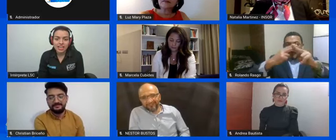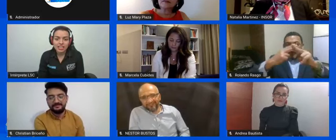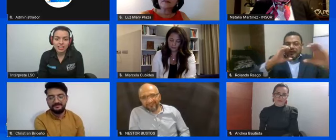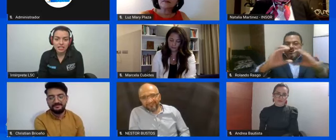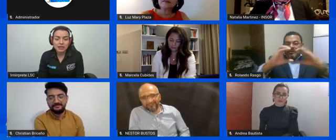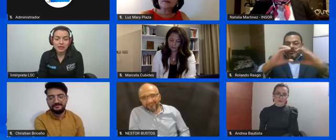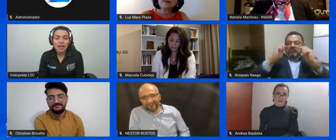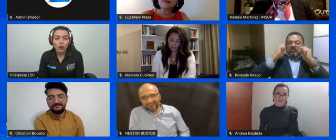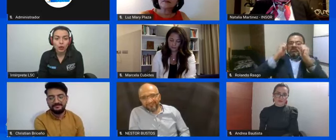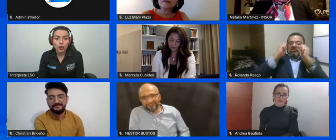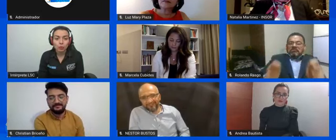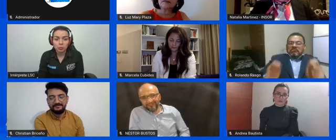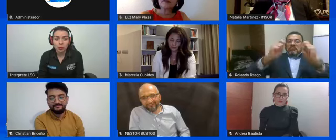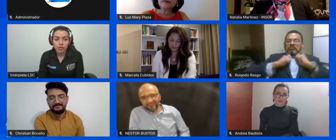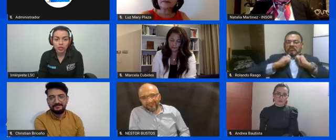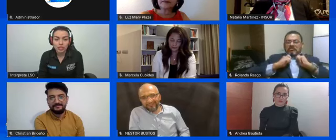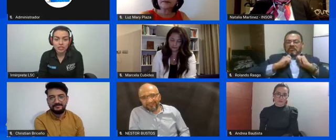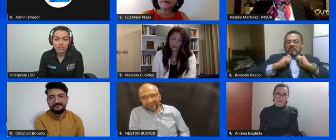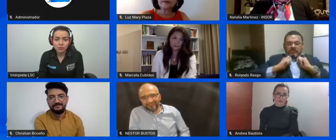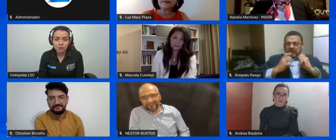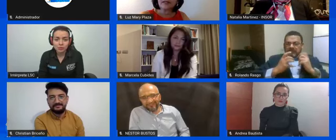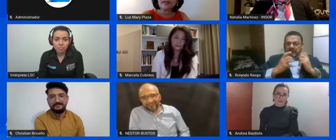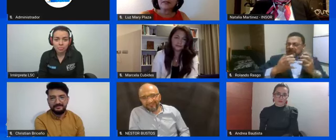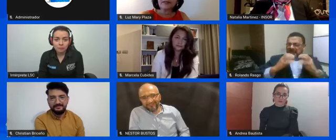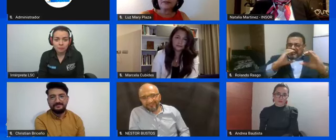trabajar como modelo lingüístico.